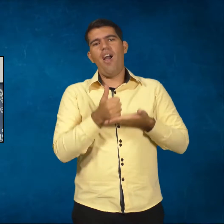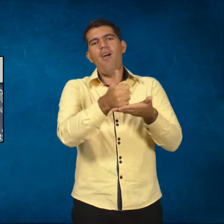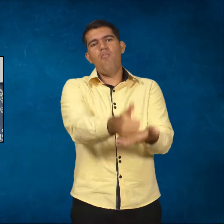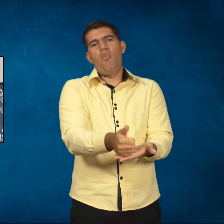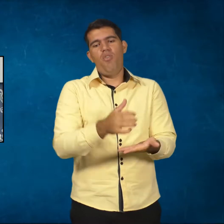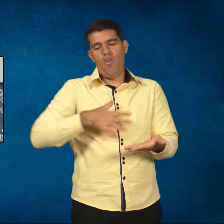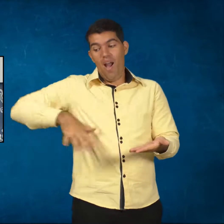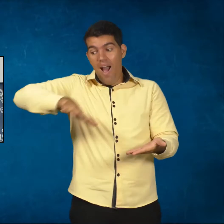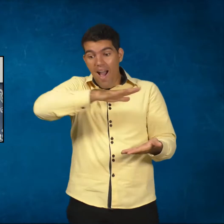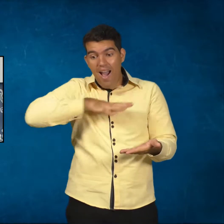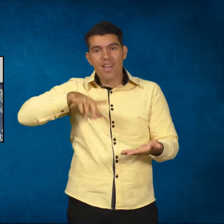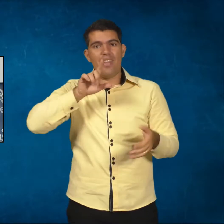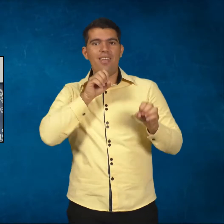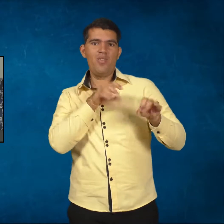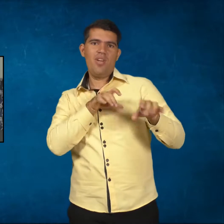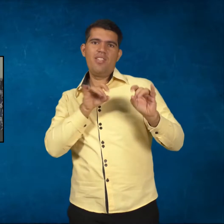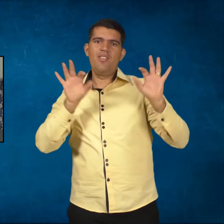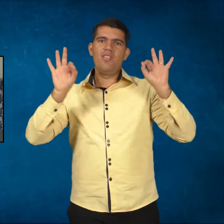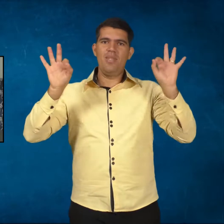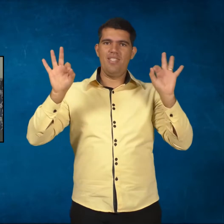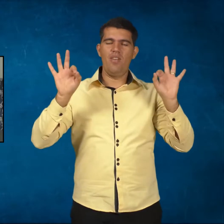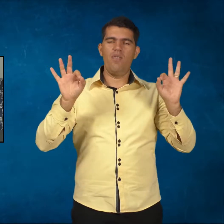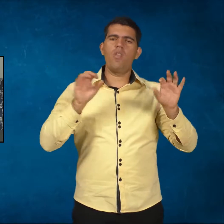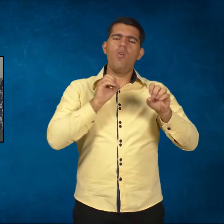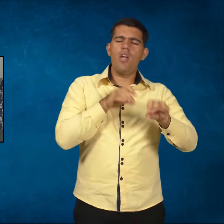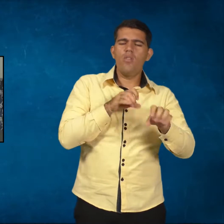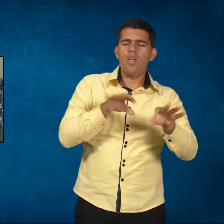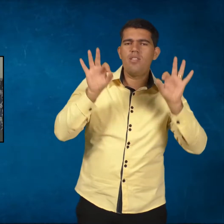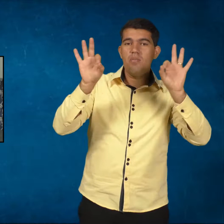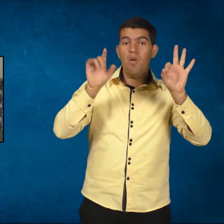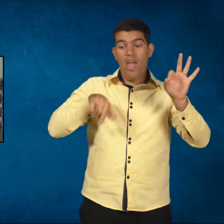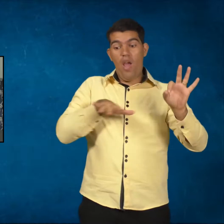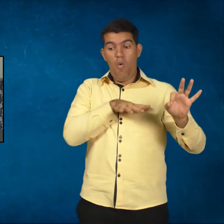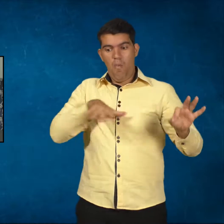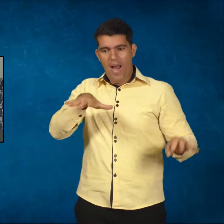da área da educação especial. Então, a educação especial é uma